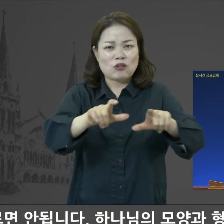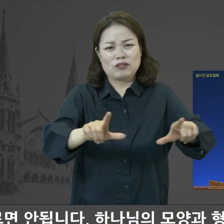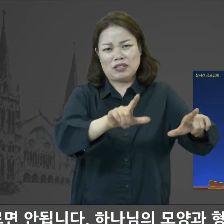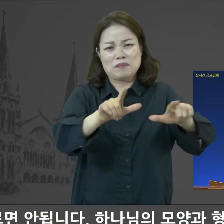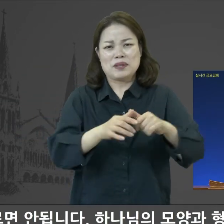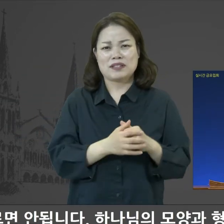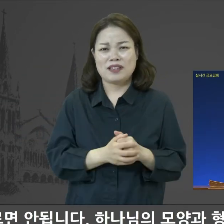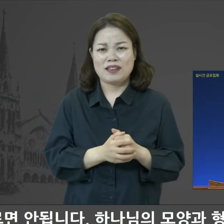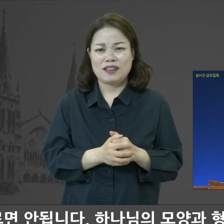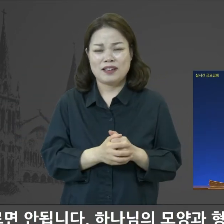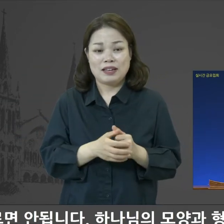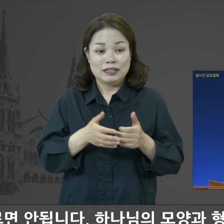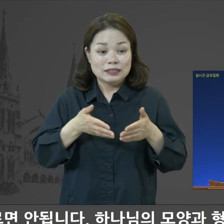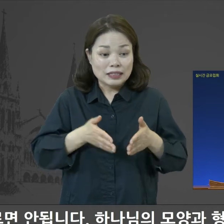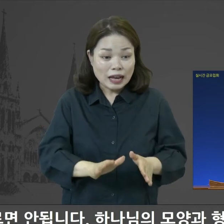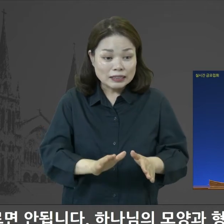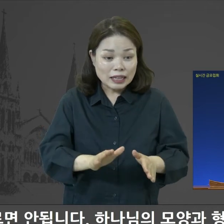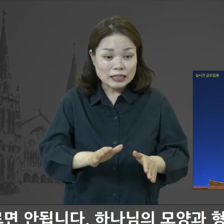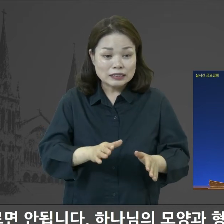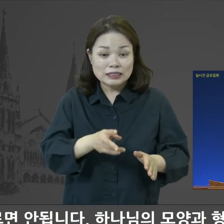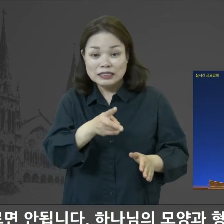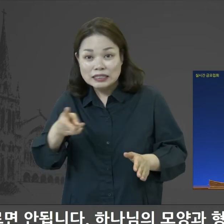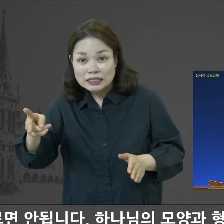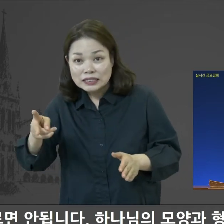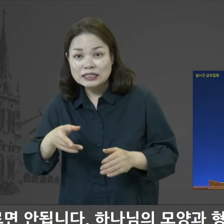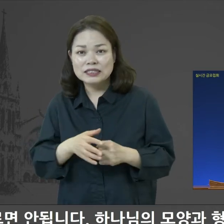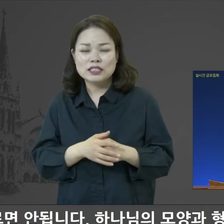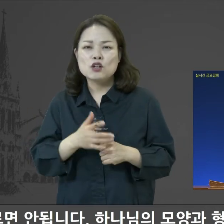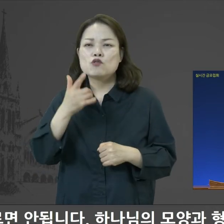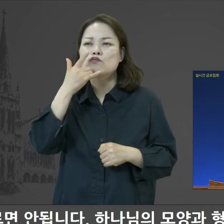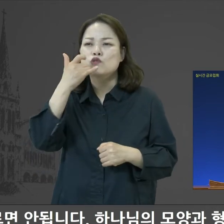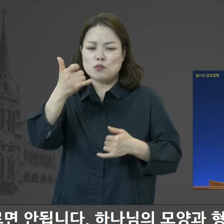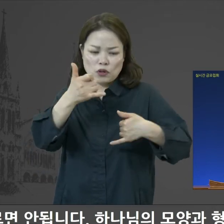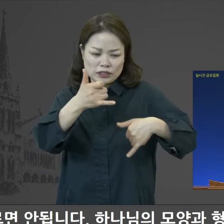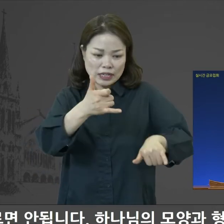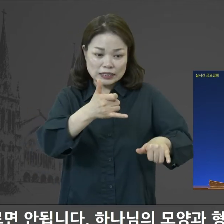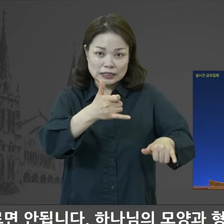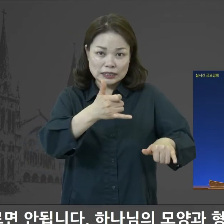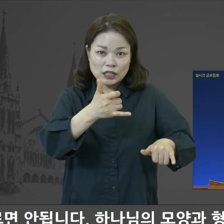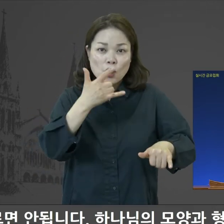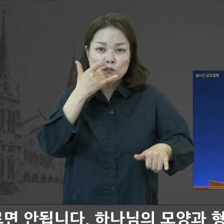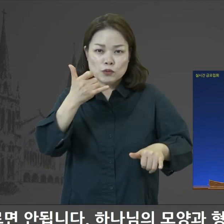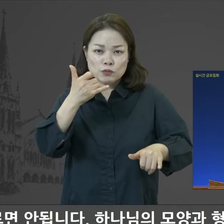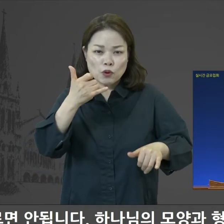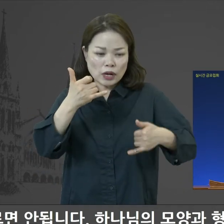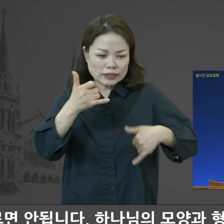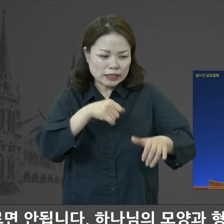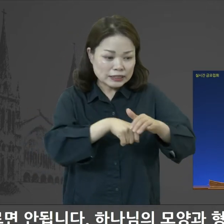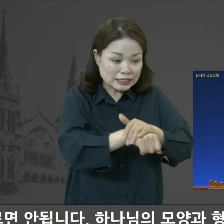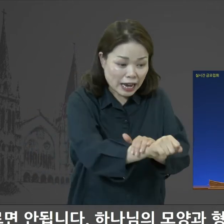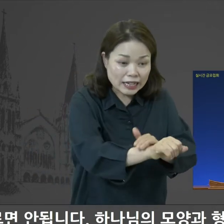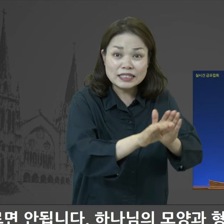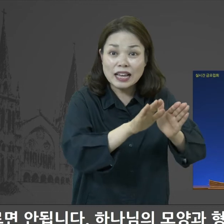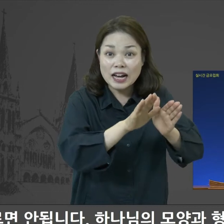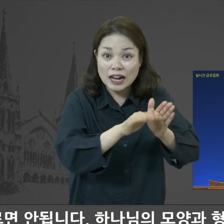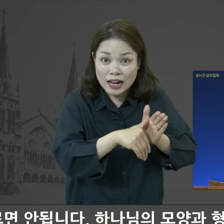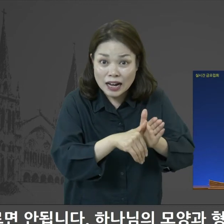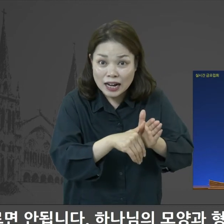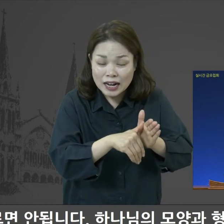말이에요. 여기서 낳았다는 말은 이게 부모가 자식을 낳았다, 엄마가 자식을 낳았다, 그때 이런